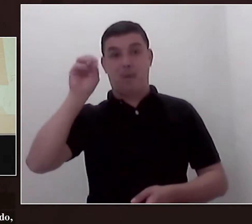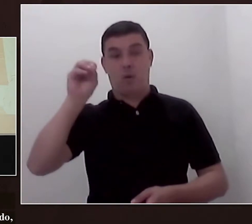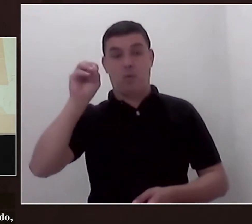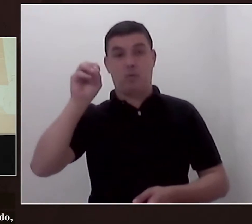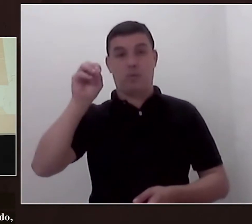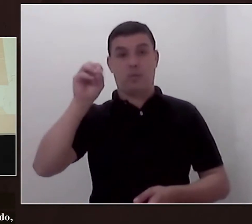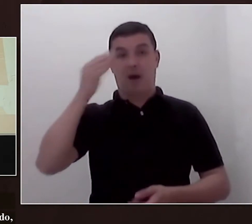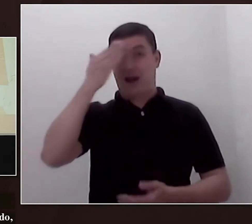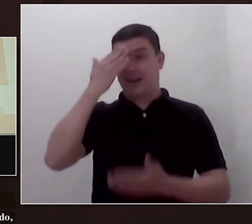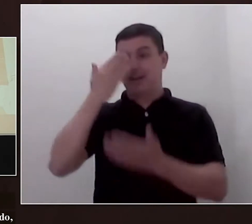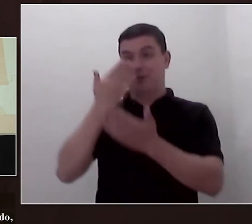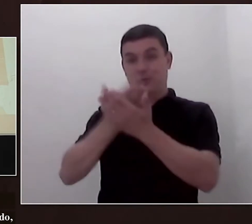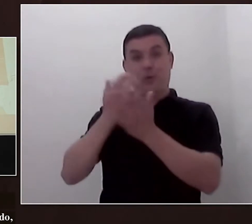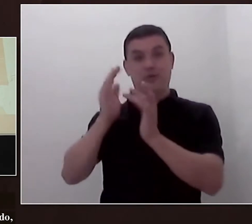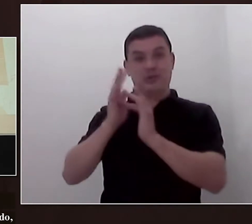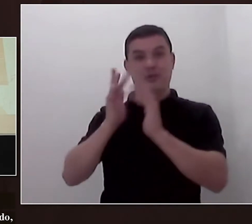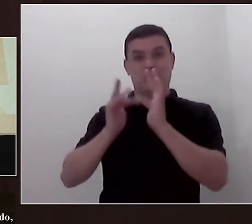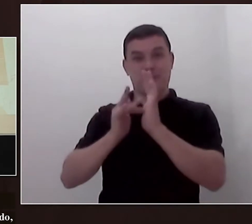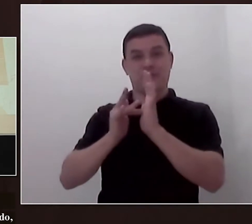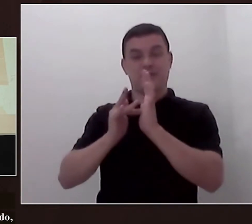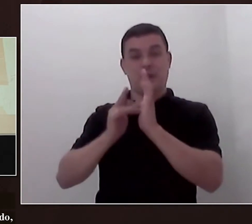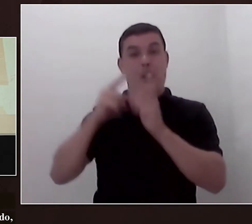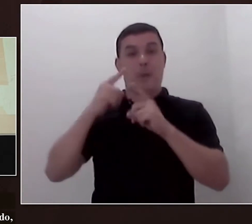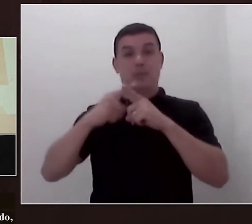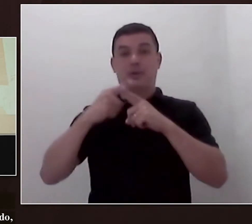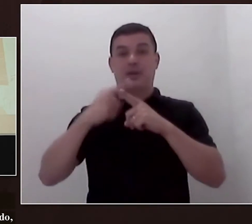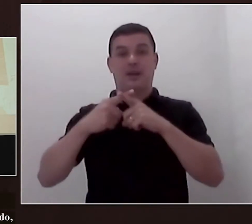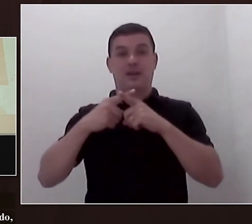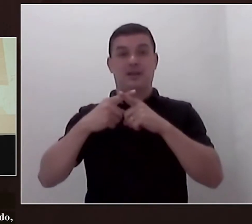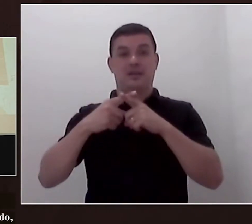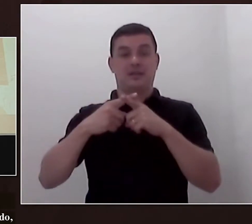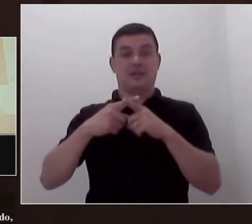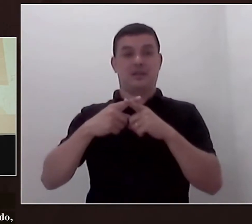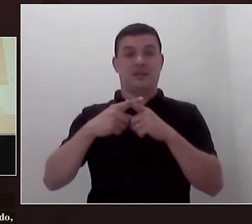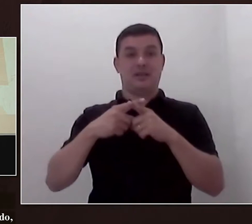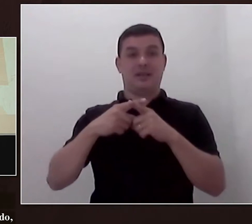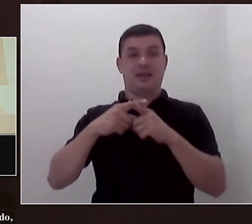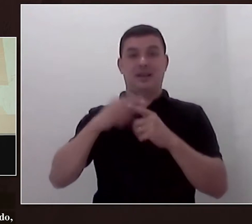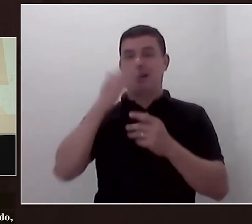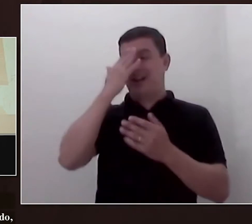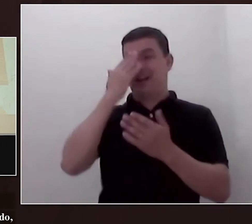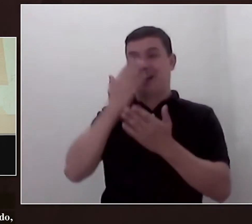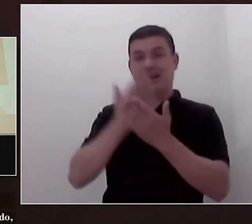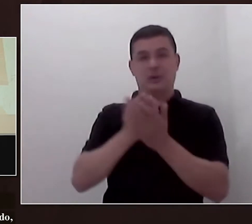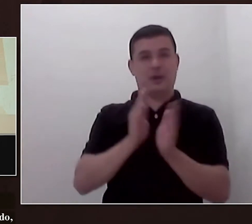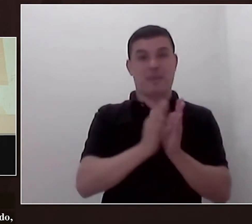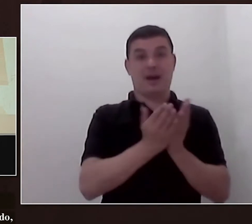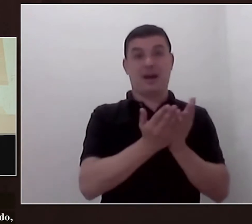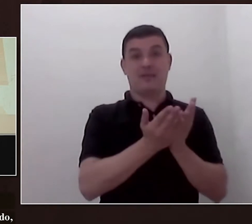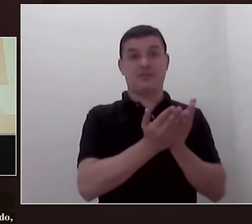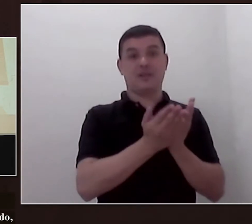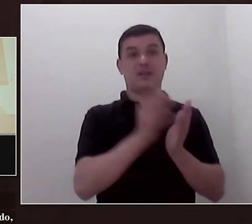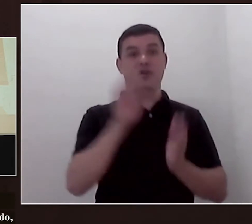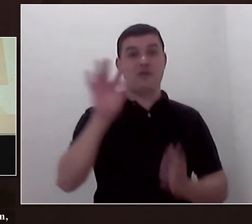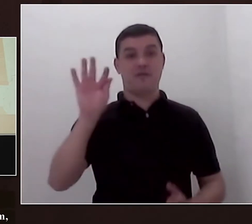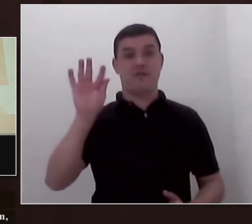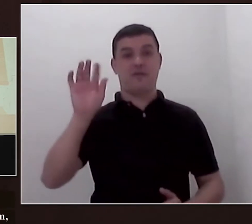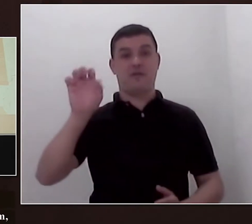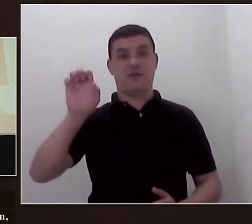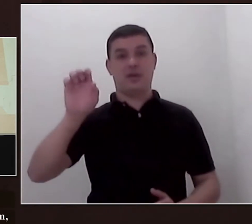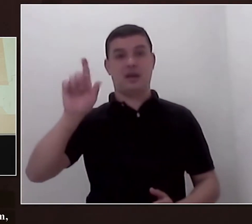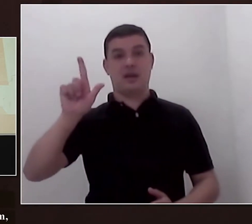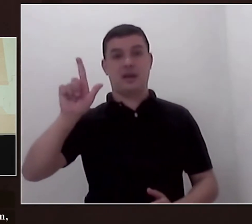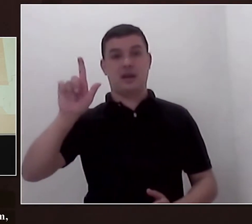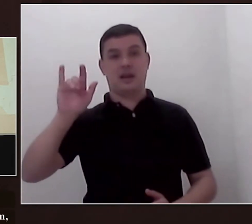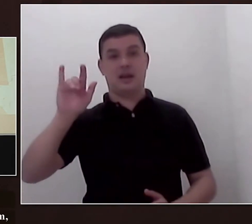observando extasiado os sinais e grandes milagres praticados. Ouvindo os apóstolos